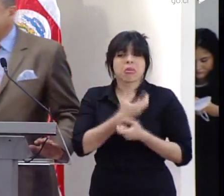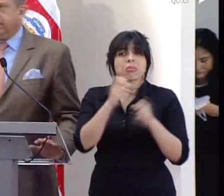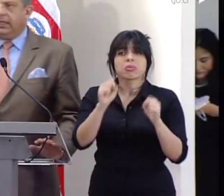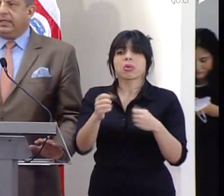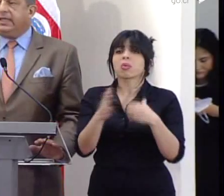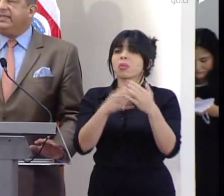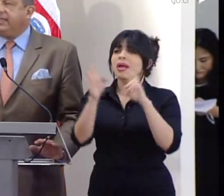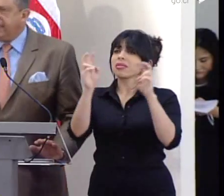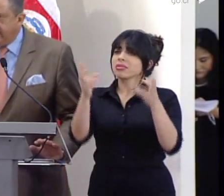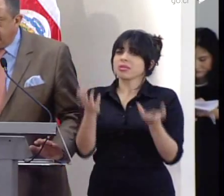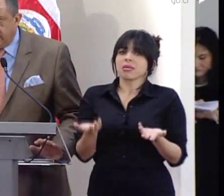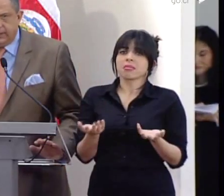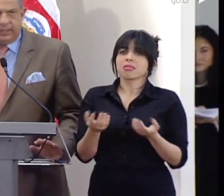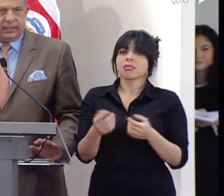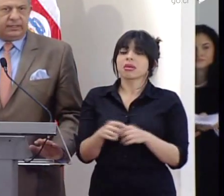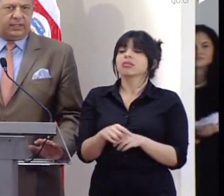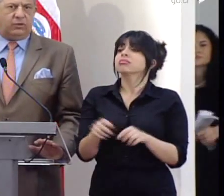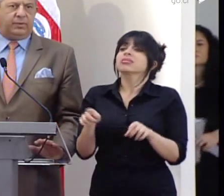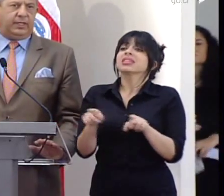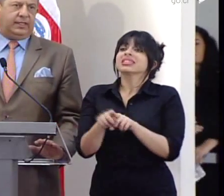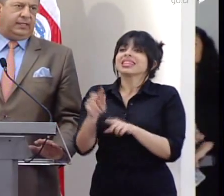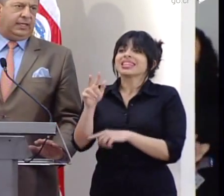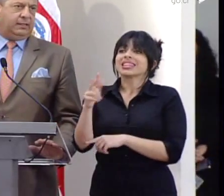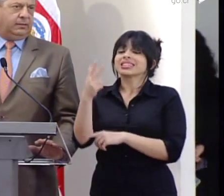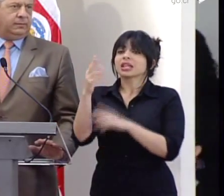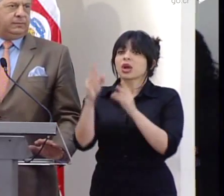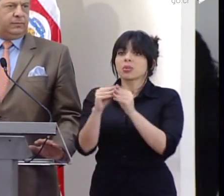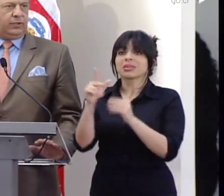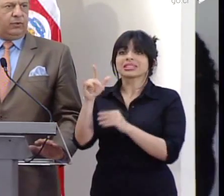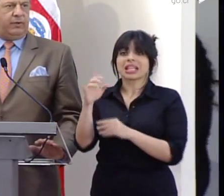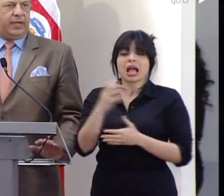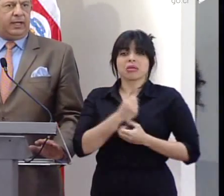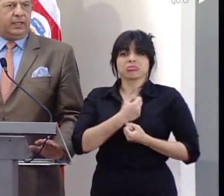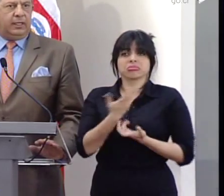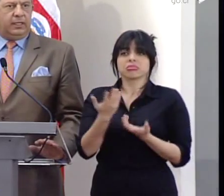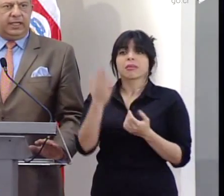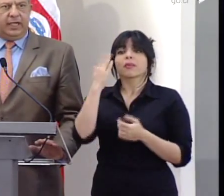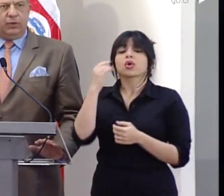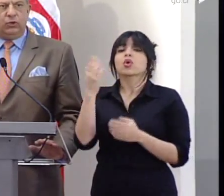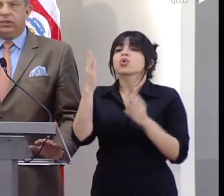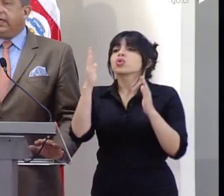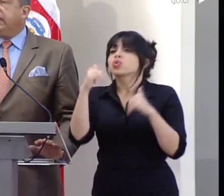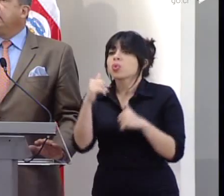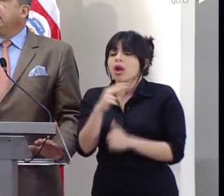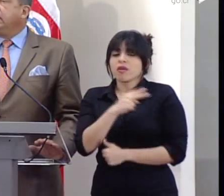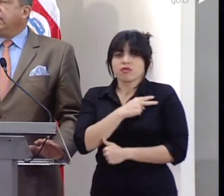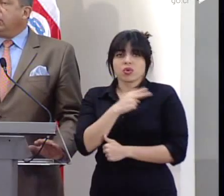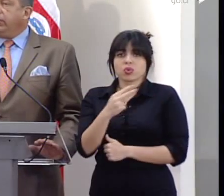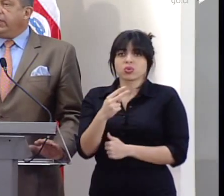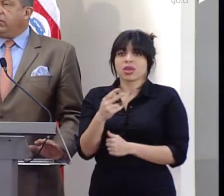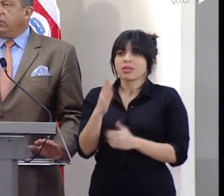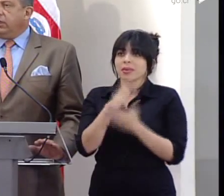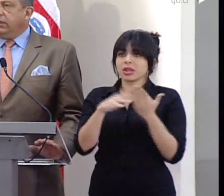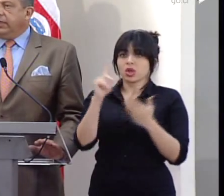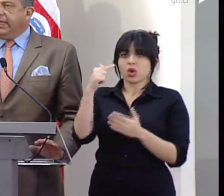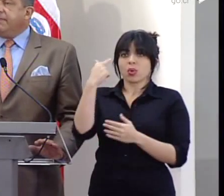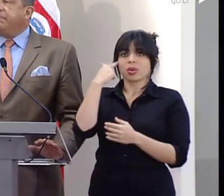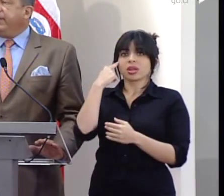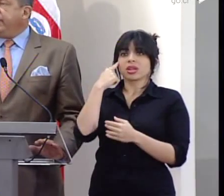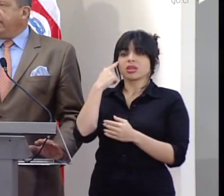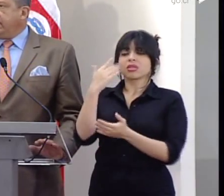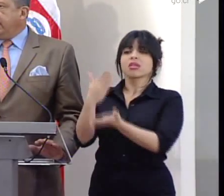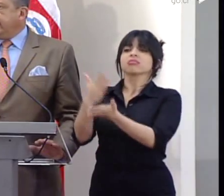quieran, ni siquiera durante la tercera cumbre de la CELAC, porque no habrá ni hay voluntad del gobierno